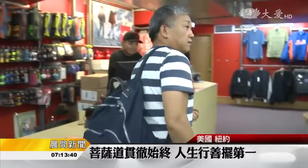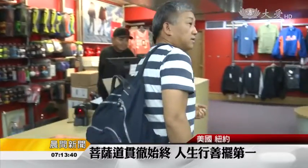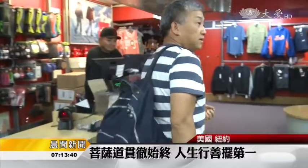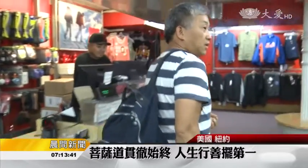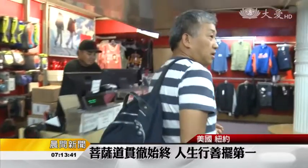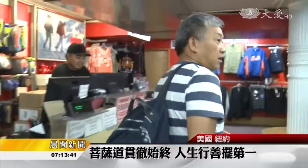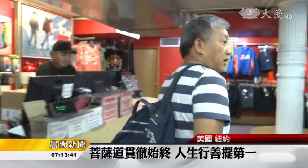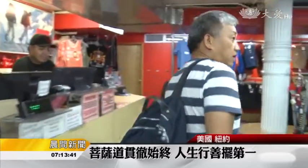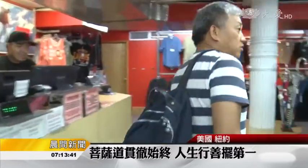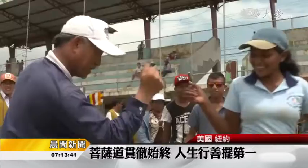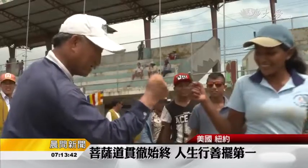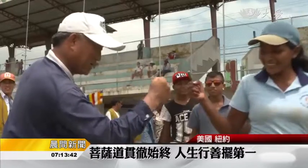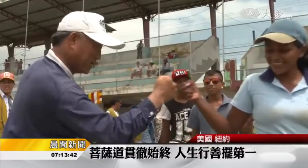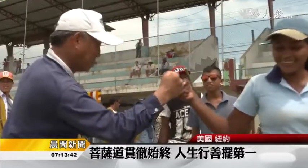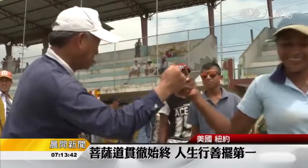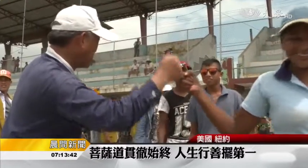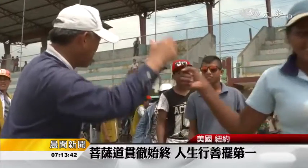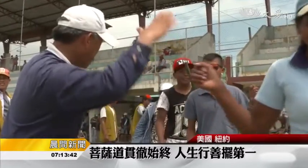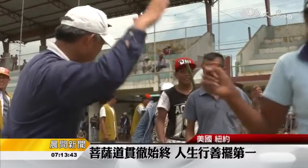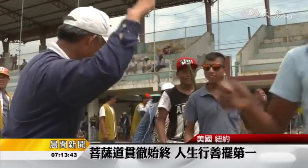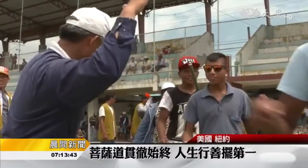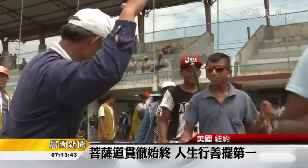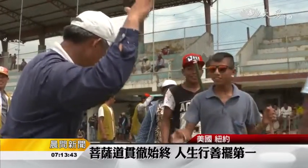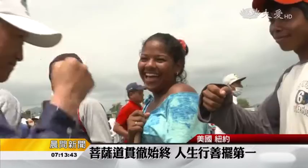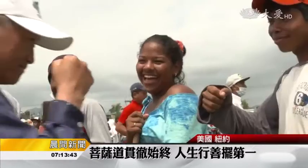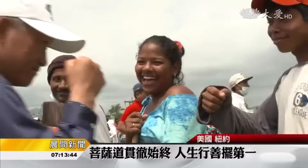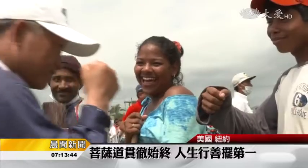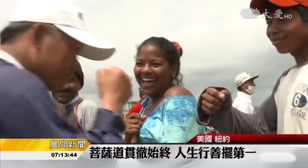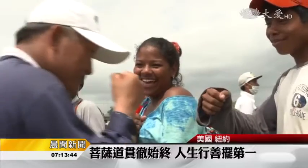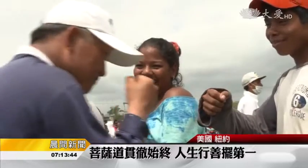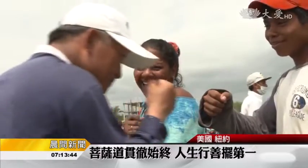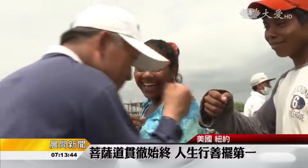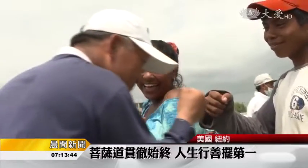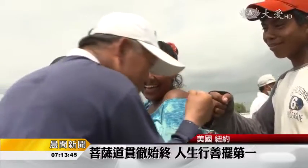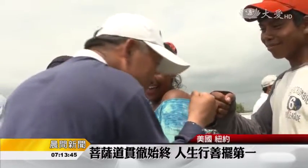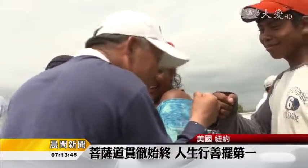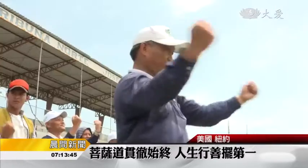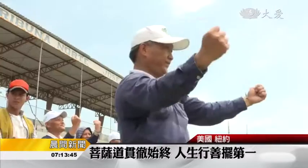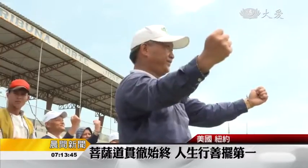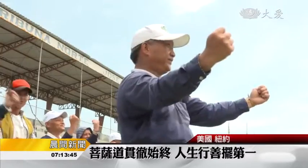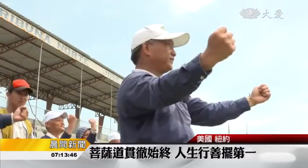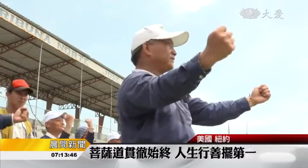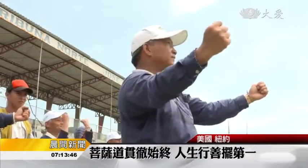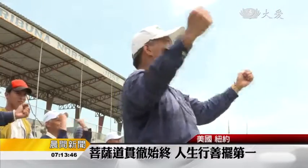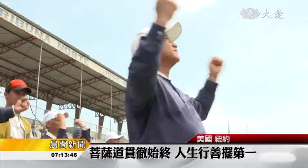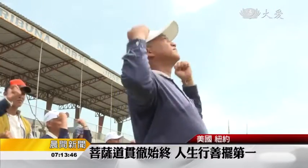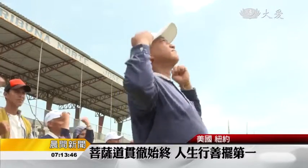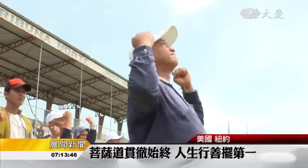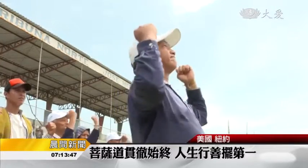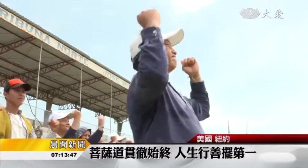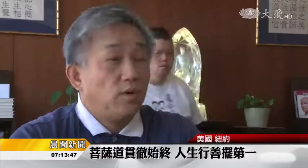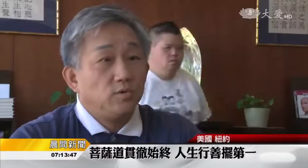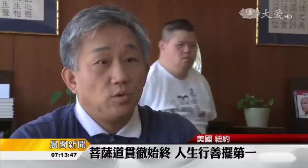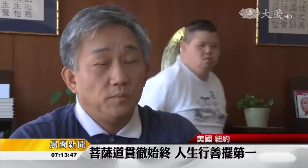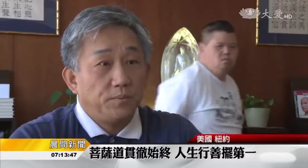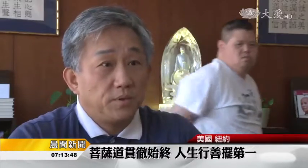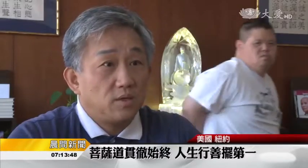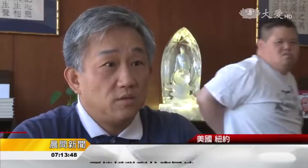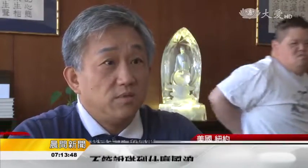要抽出时间来海外震灾也都看得到他的身影这场音乐会他当然不缺席不管说我们碰到什么